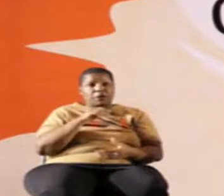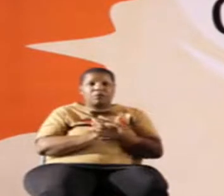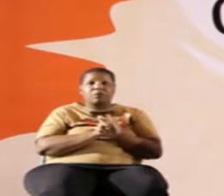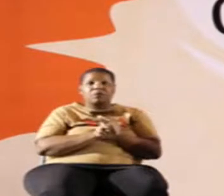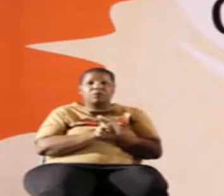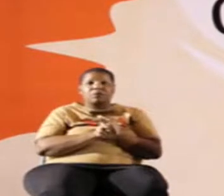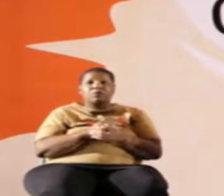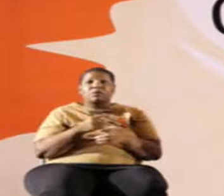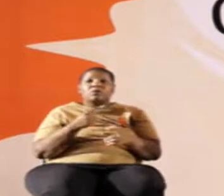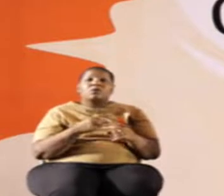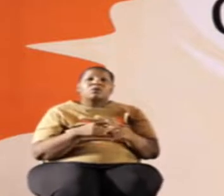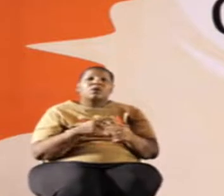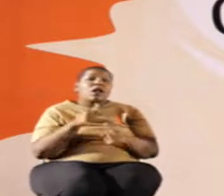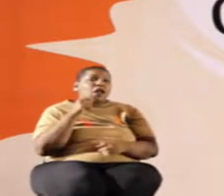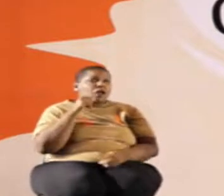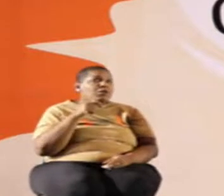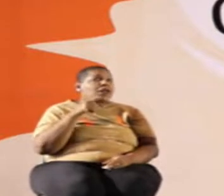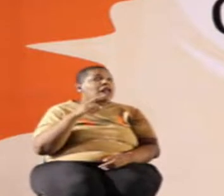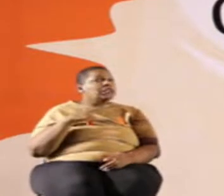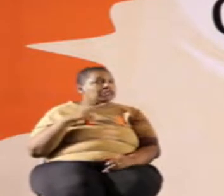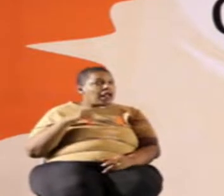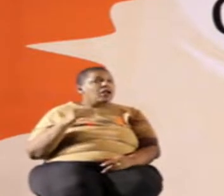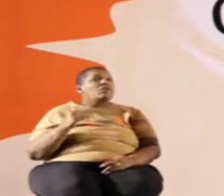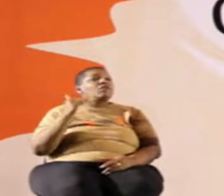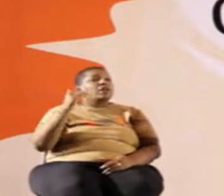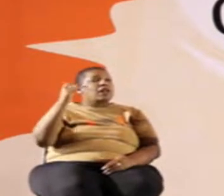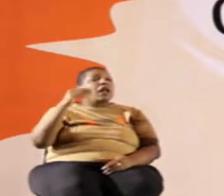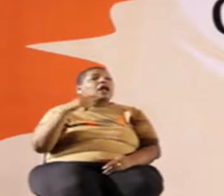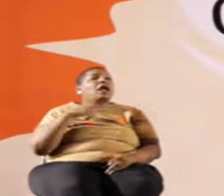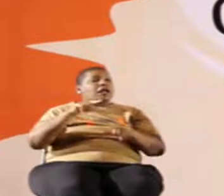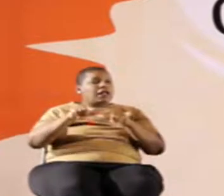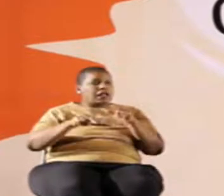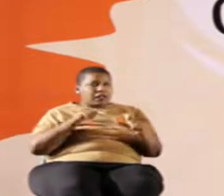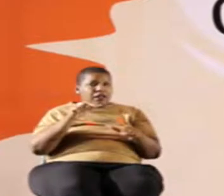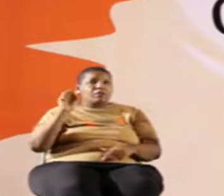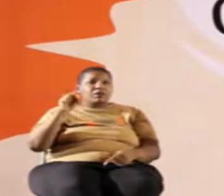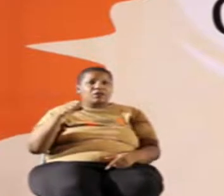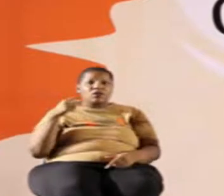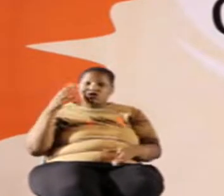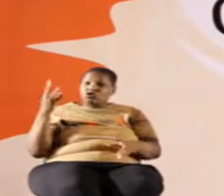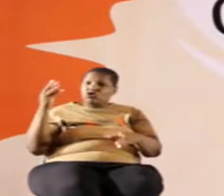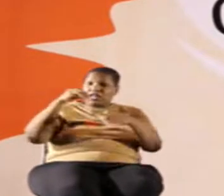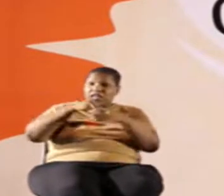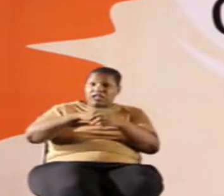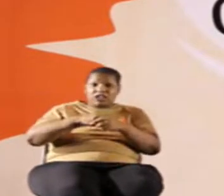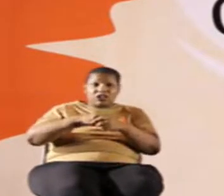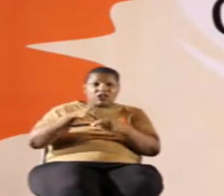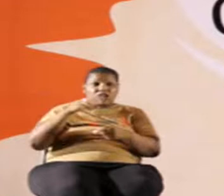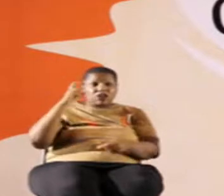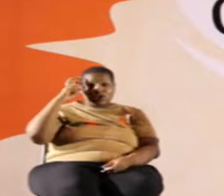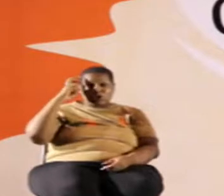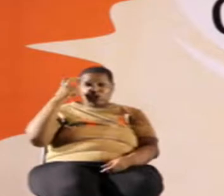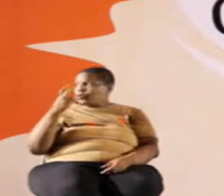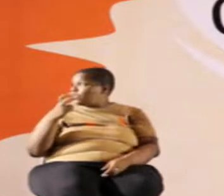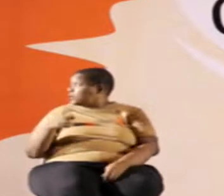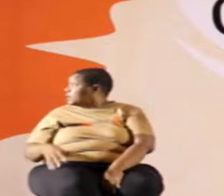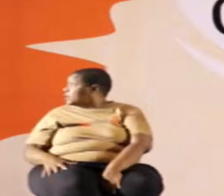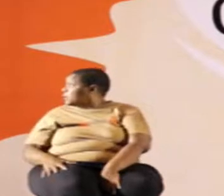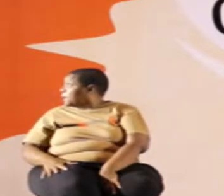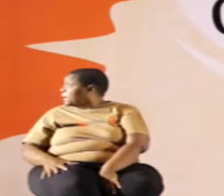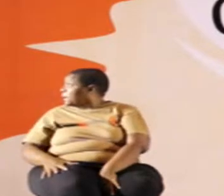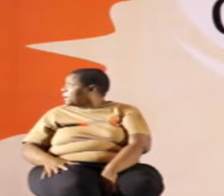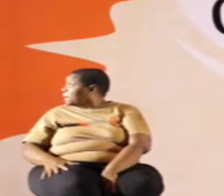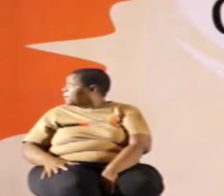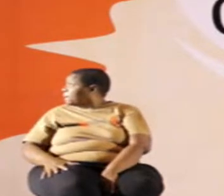porque as mulheres estavam em ação, as mulheres estavam em operação. E quando a gente entra na cultura, Andresa, por favor,